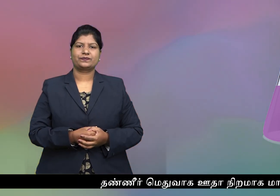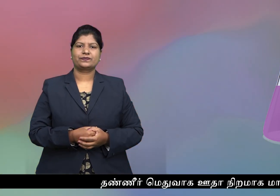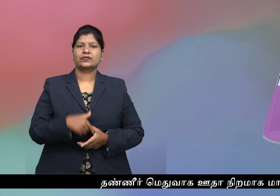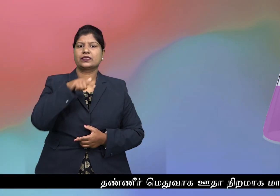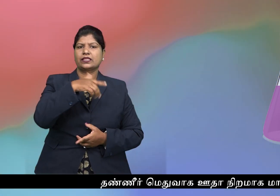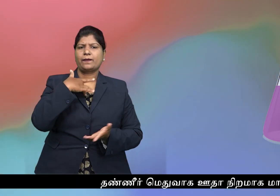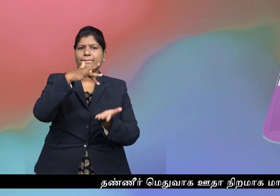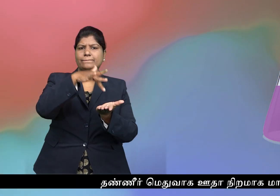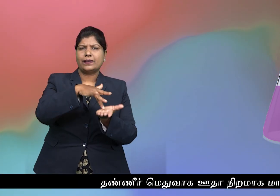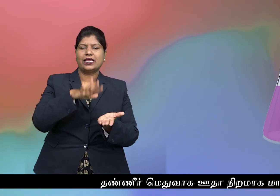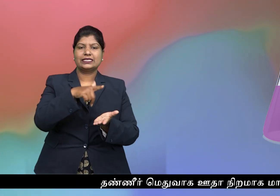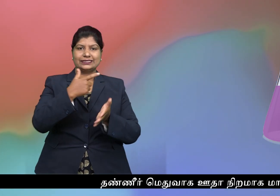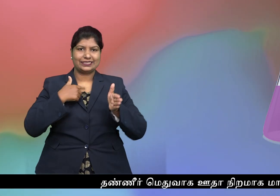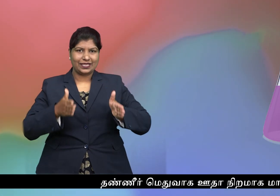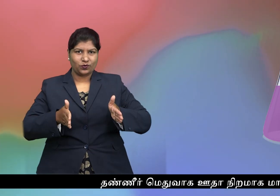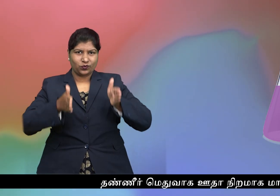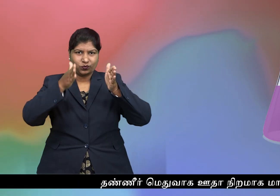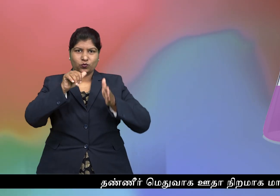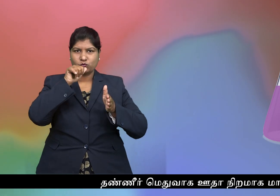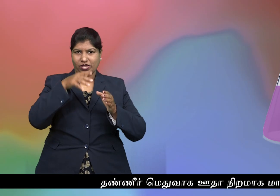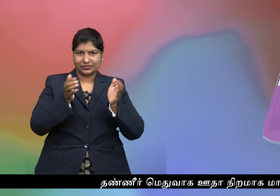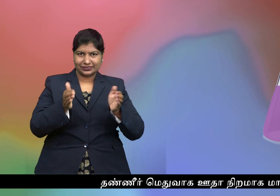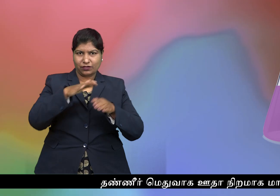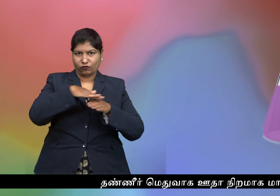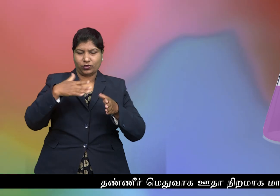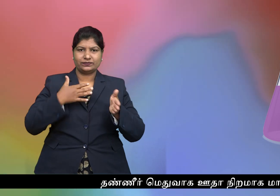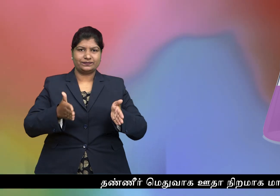தண்ணீர் மெதுவாக ஊதா நிறமாக மாறும்.